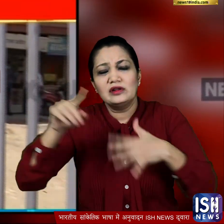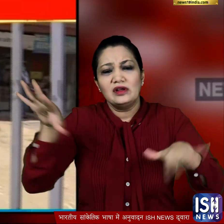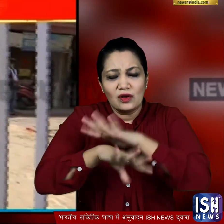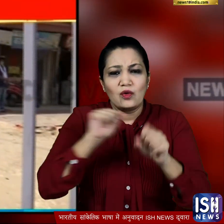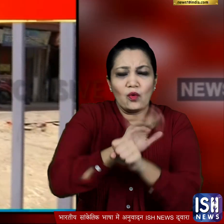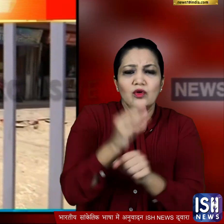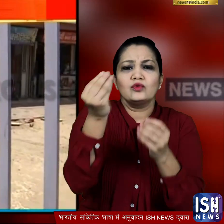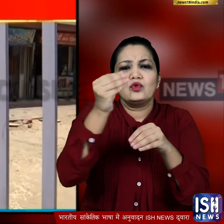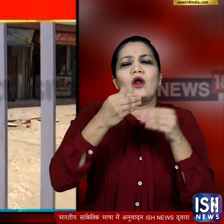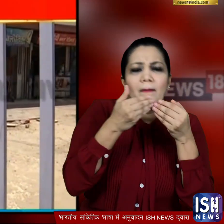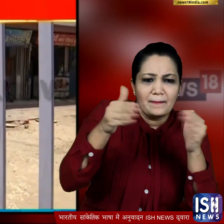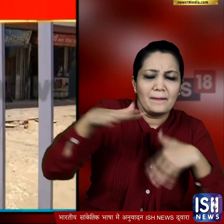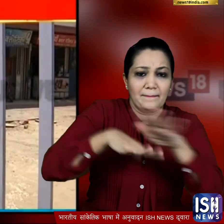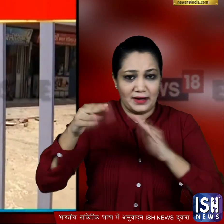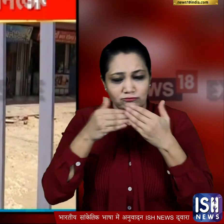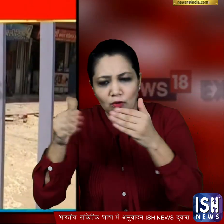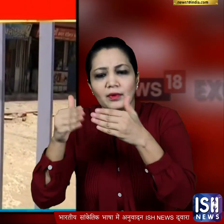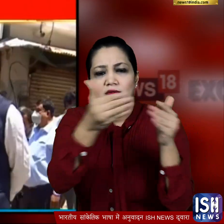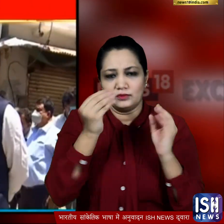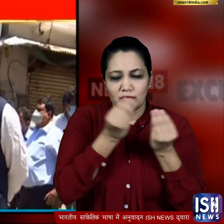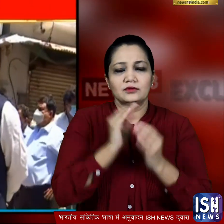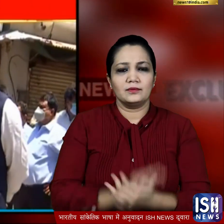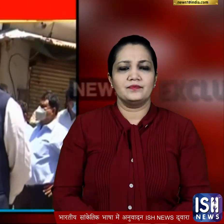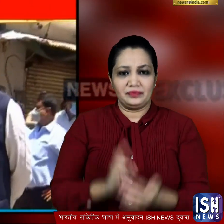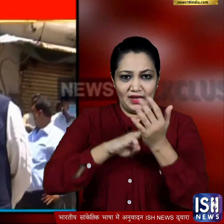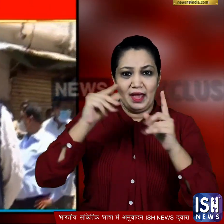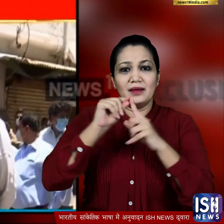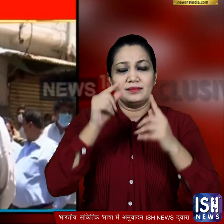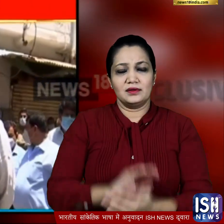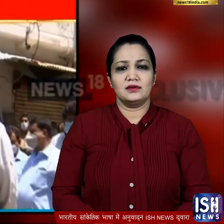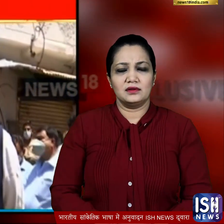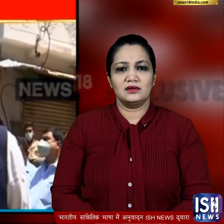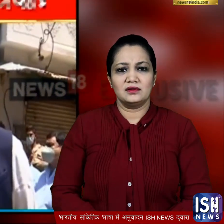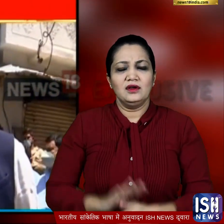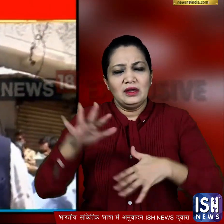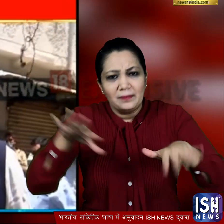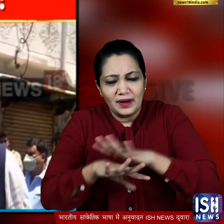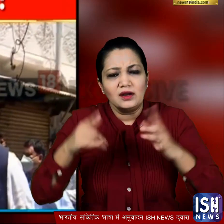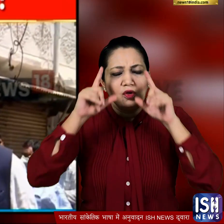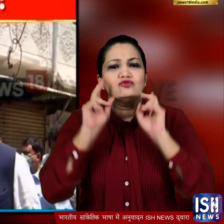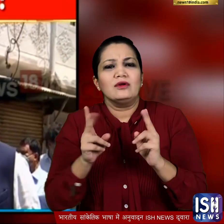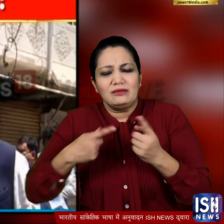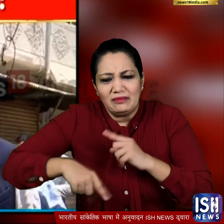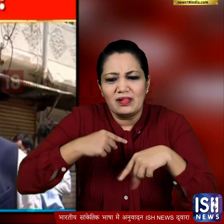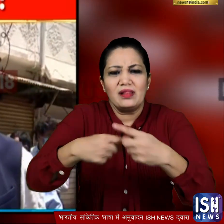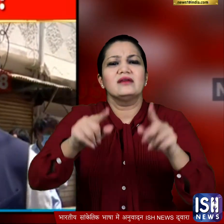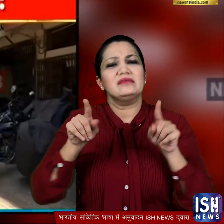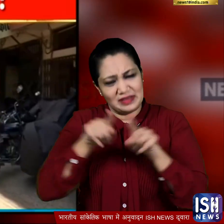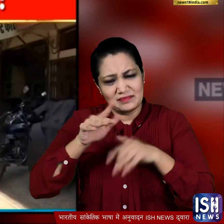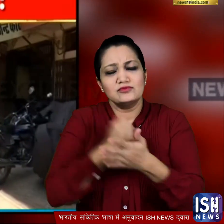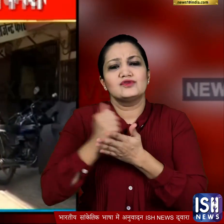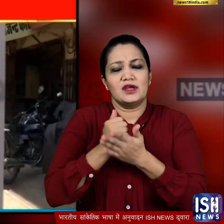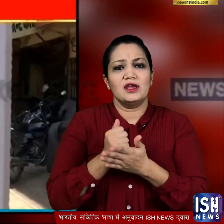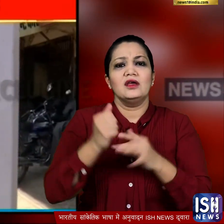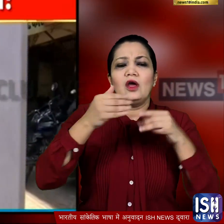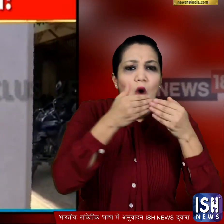से कोरोना कर्फ्यू में थोड़ी थोड़ी ढील देने की तैयारी कर रही है। अब मध्य प्रदेश में हम सुचारू रूप से जीवन चले, इसकी व्यवस्था कर रहे हैं।